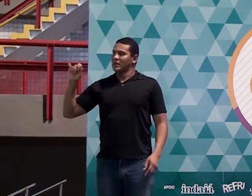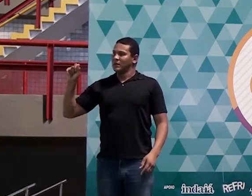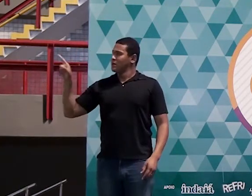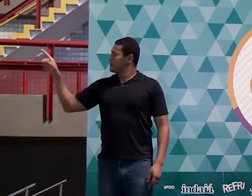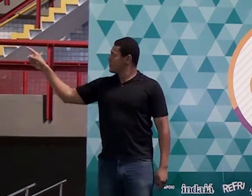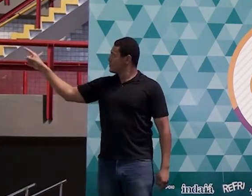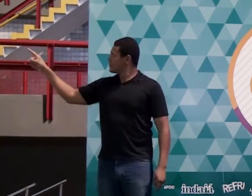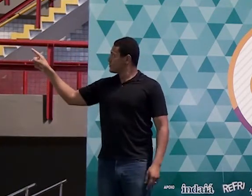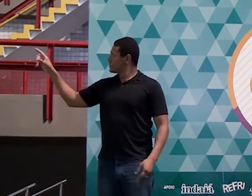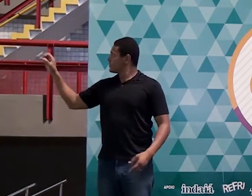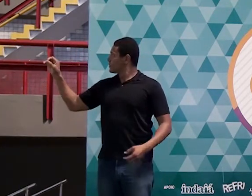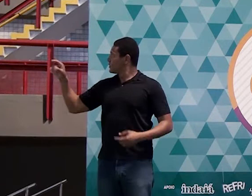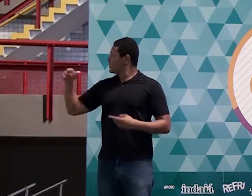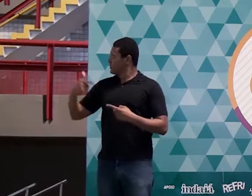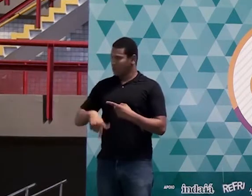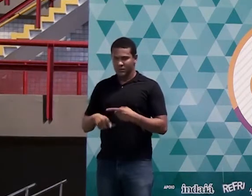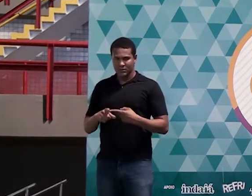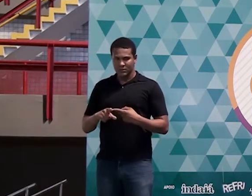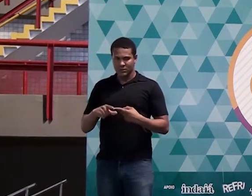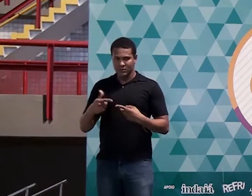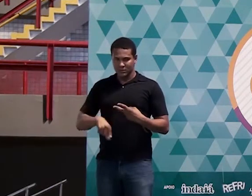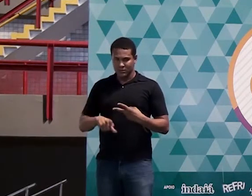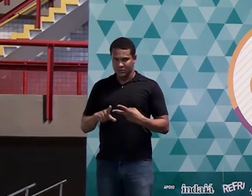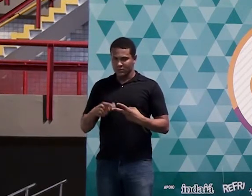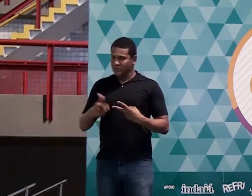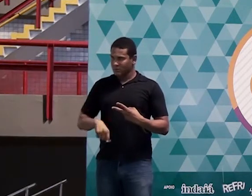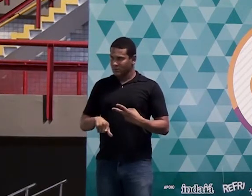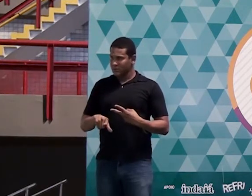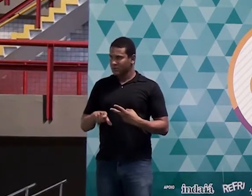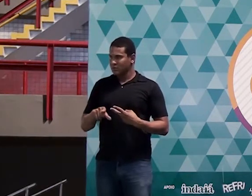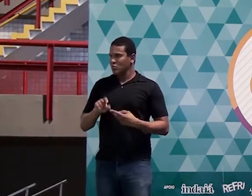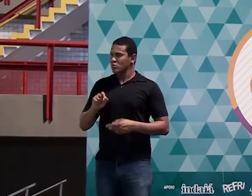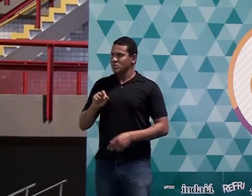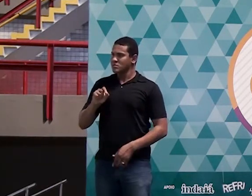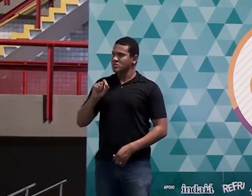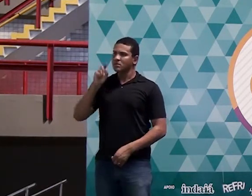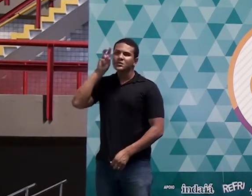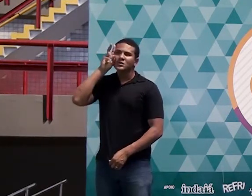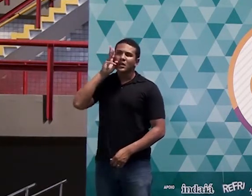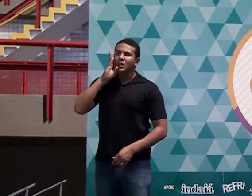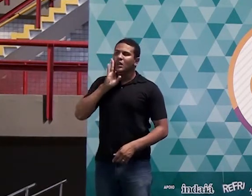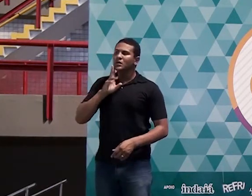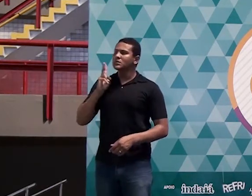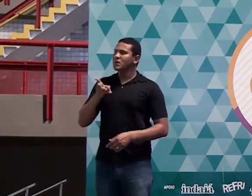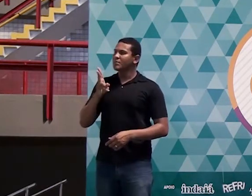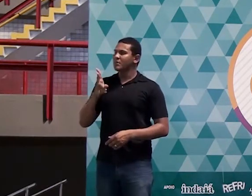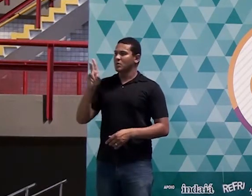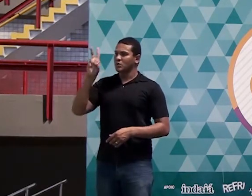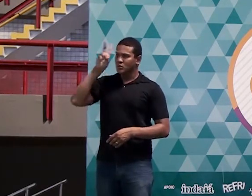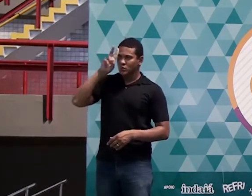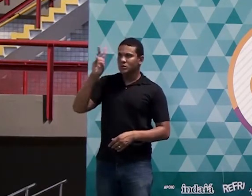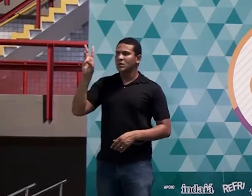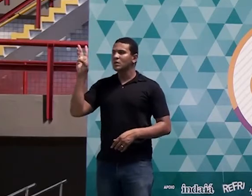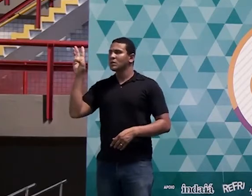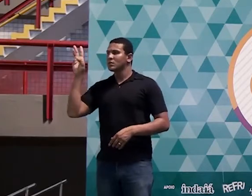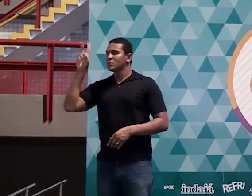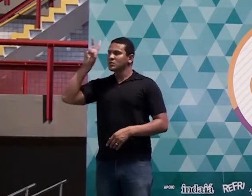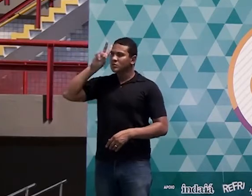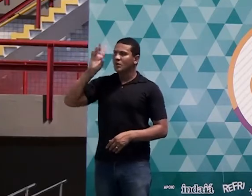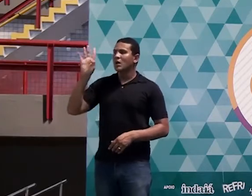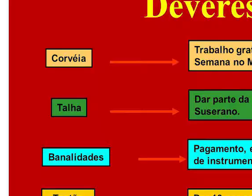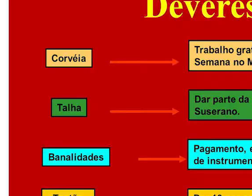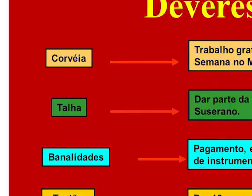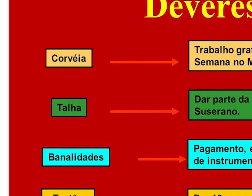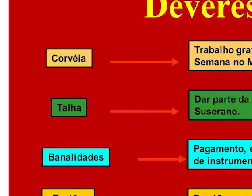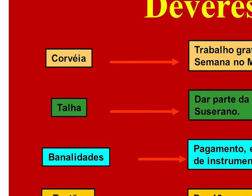vez, 2, 3 vezes por semana, ele tinha que trabalhar na terra do Senhor.